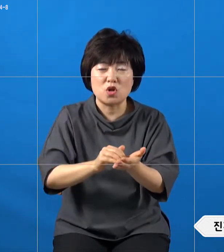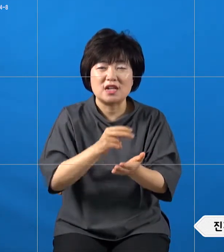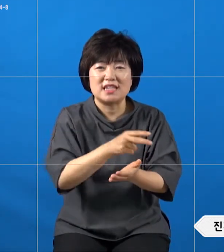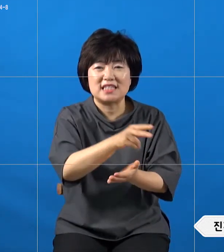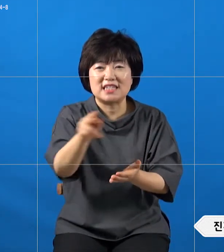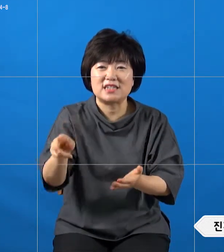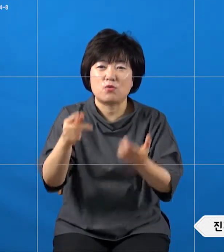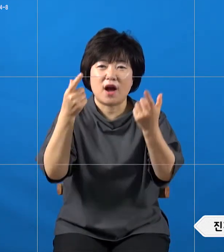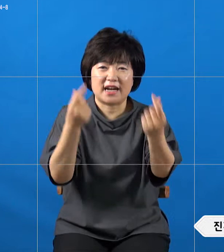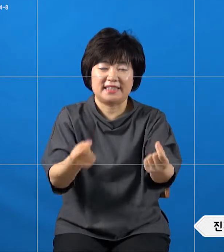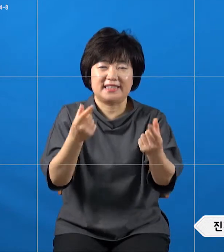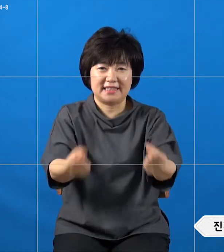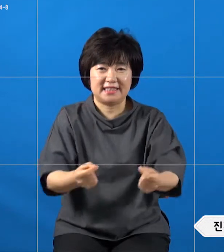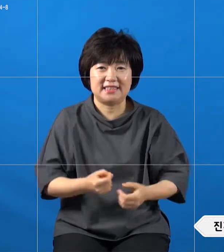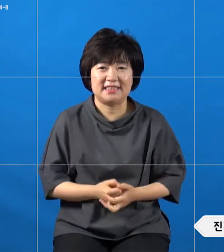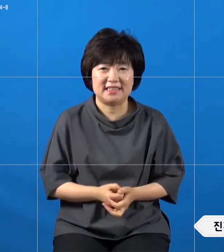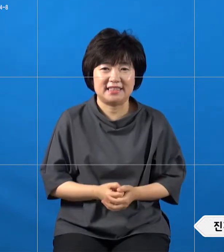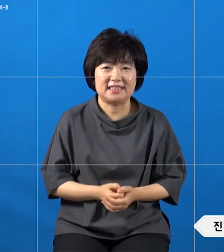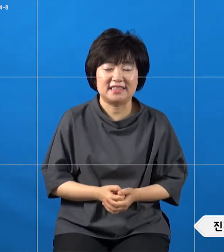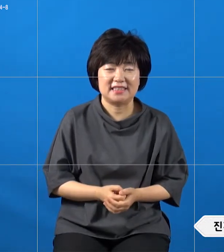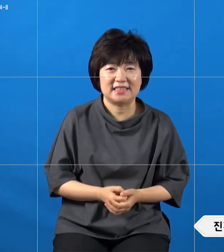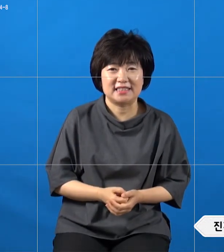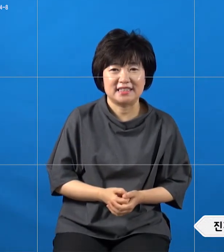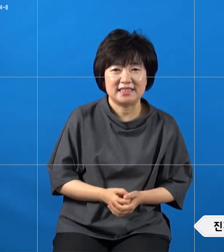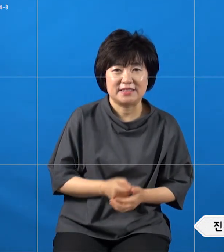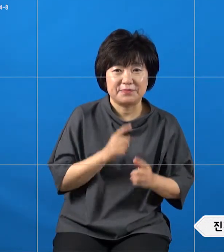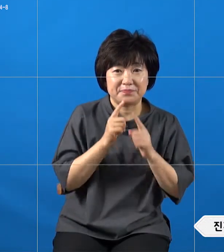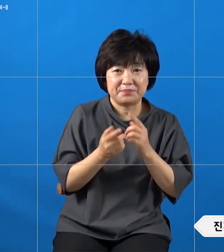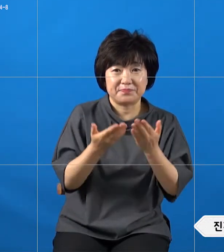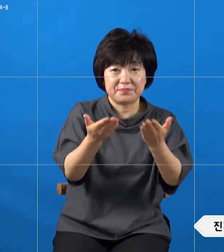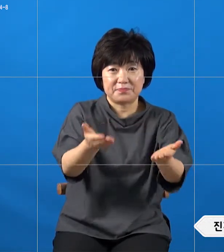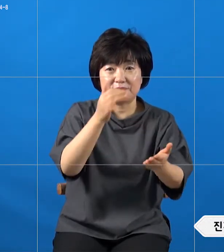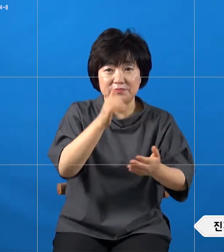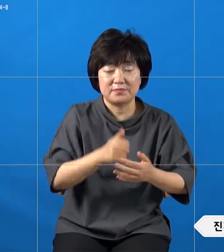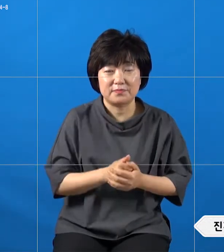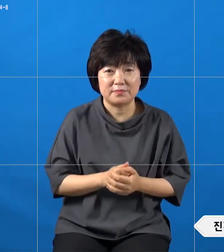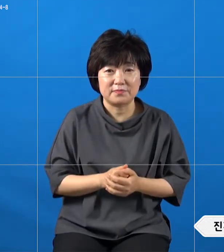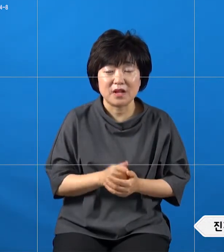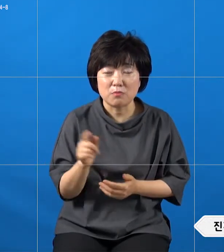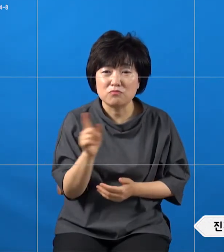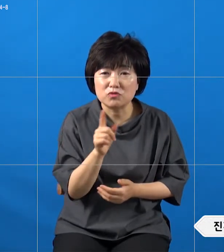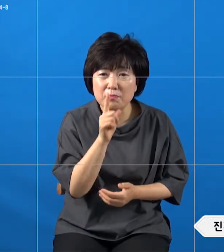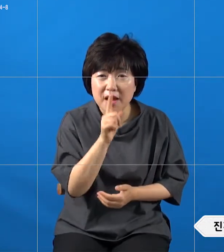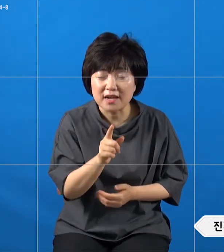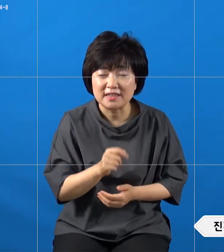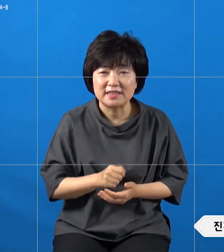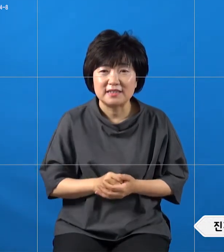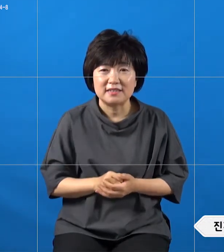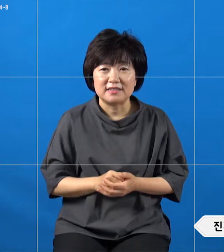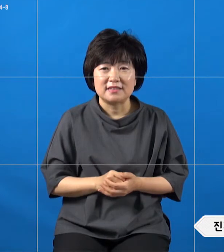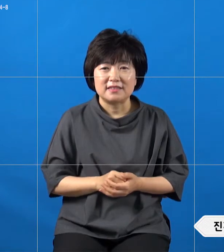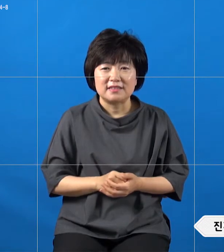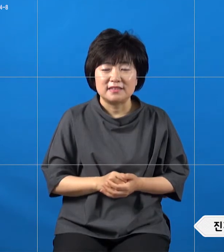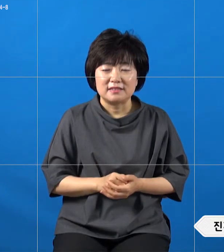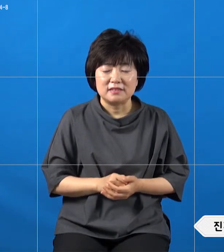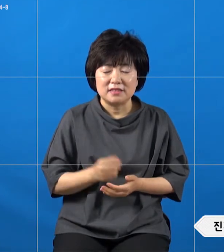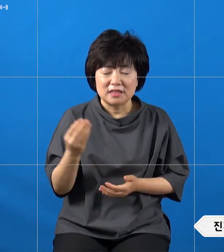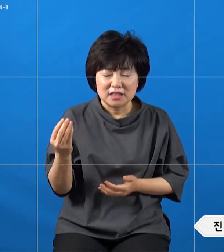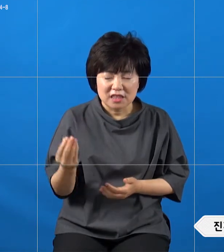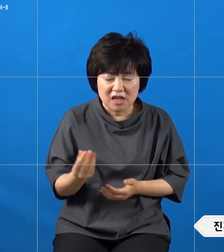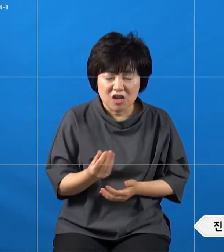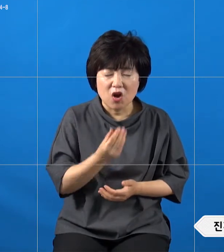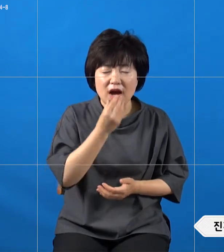산돌들같이 라고 말씀하고 계시는 것이죠. 뭐라고 말씀합니까?